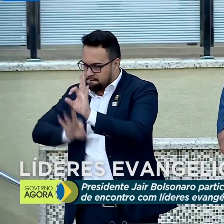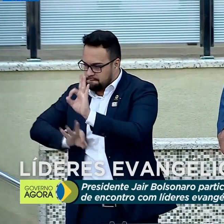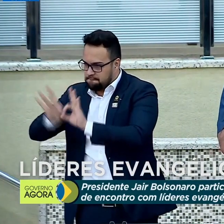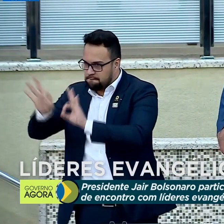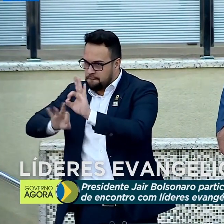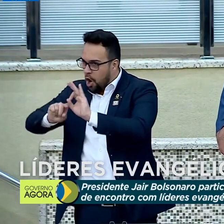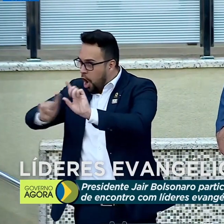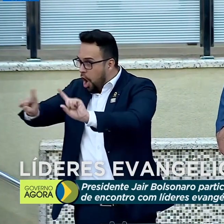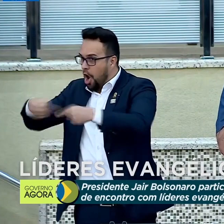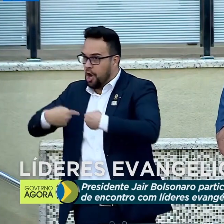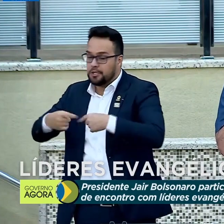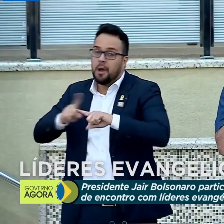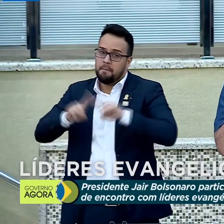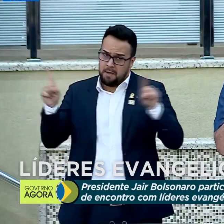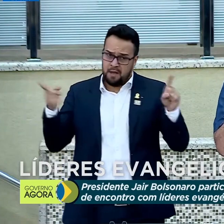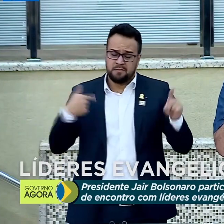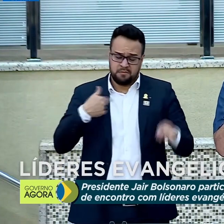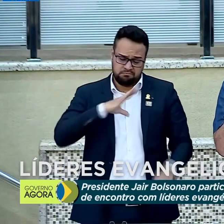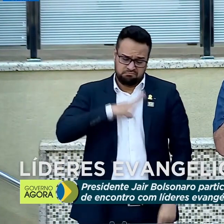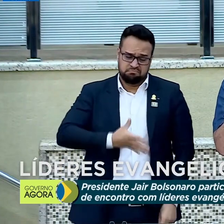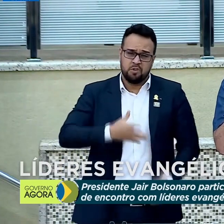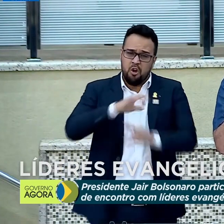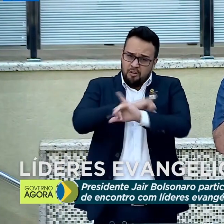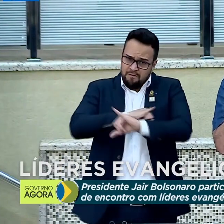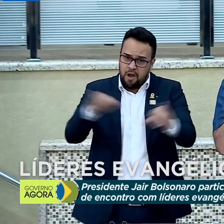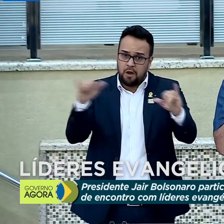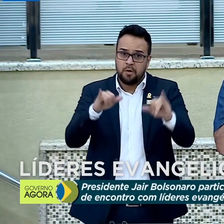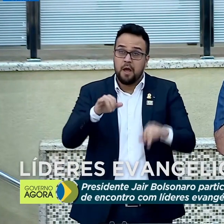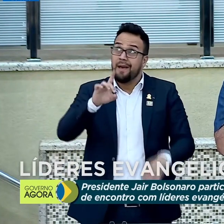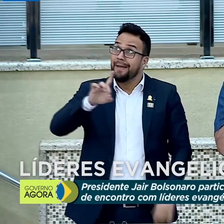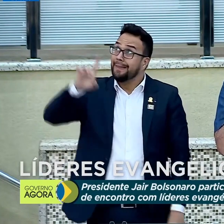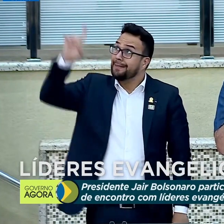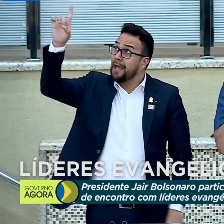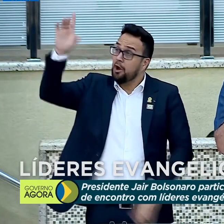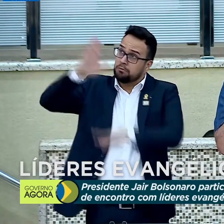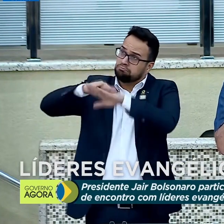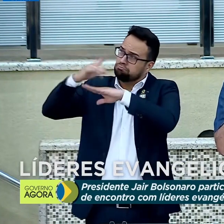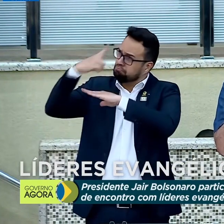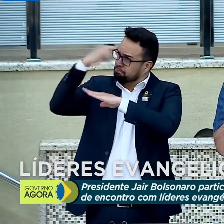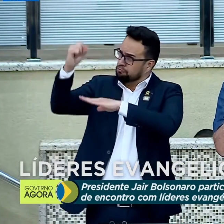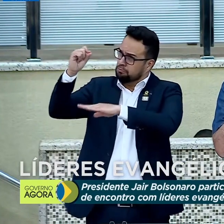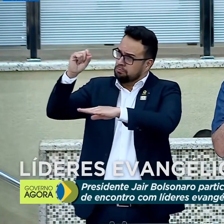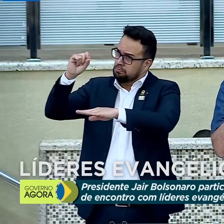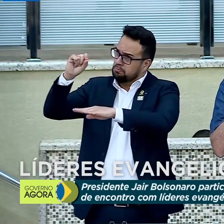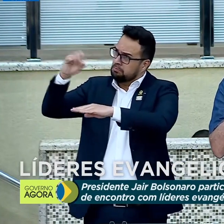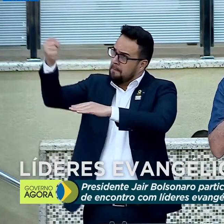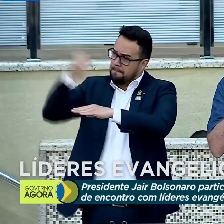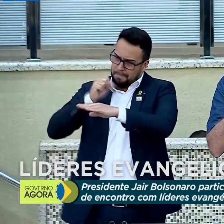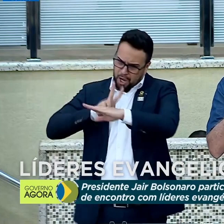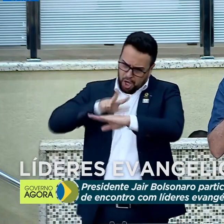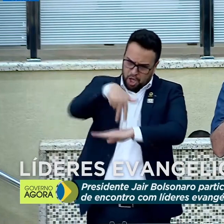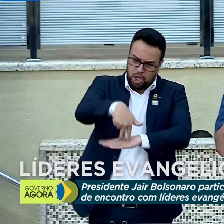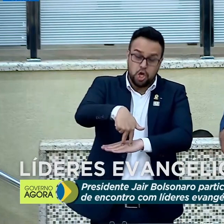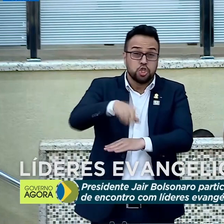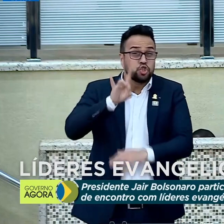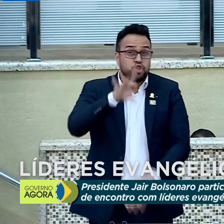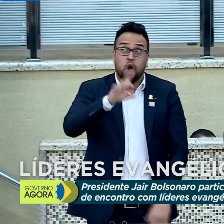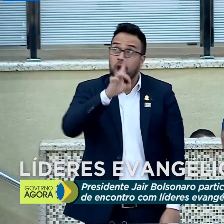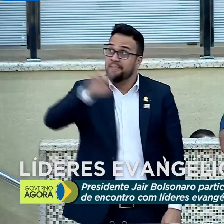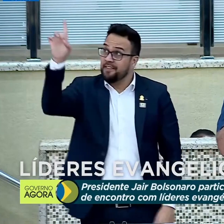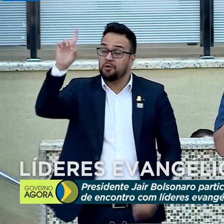Digo uma coisa a esse: Deus me colocou aqui, e somente Deus me tira daqui.